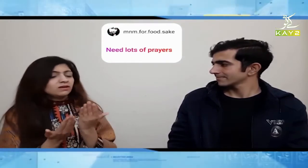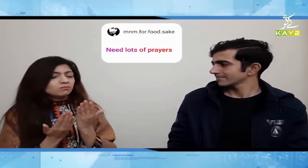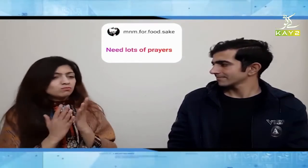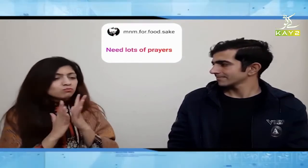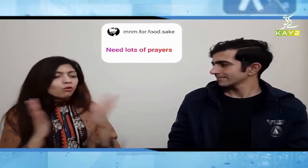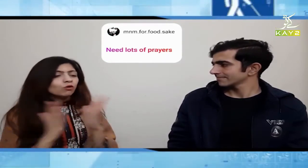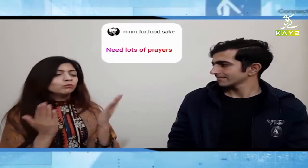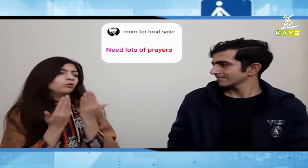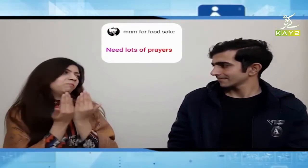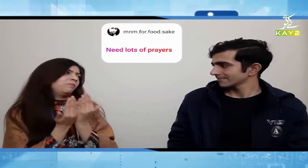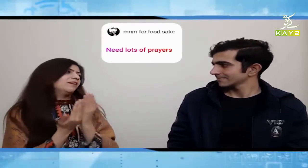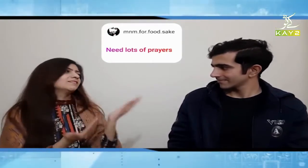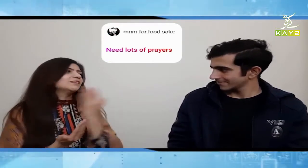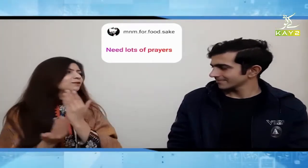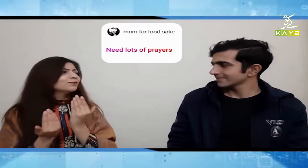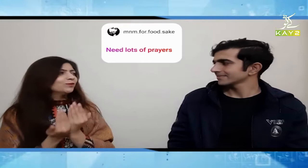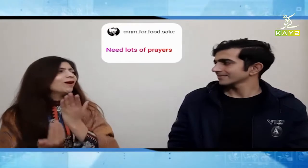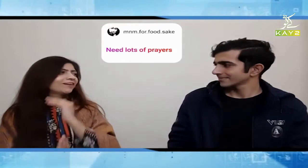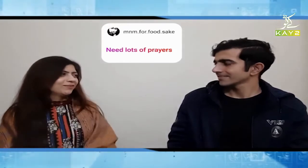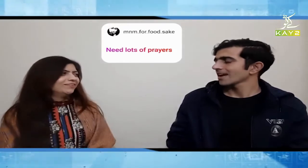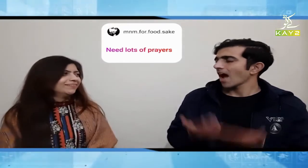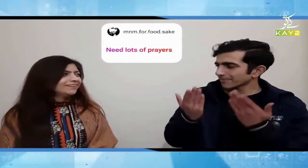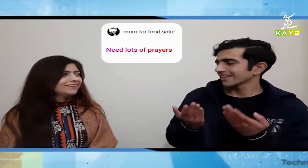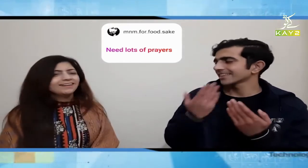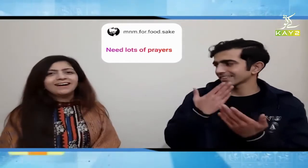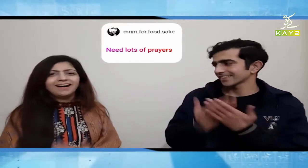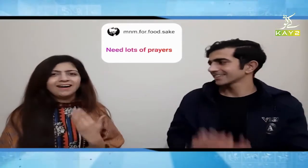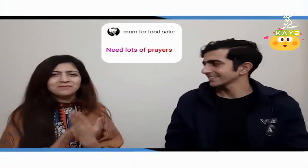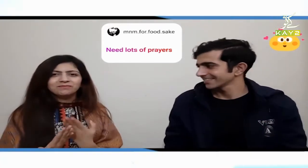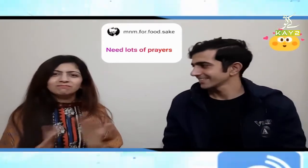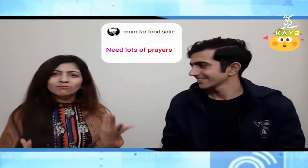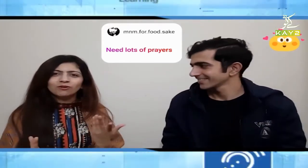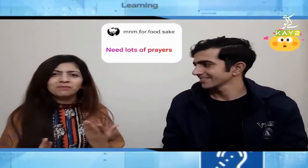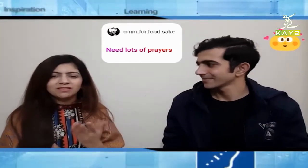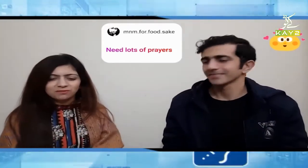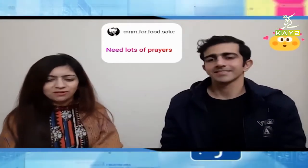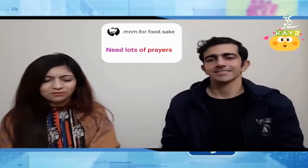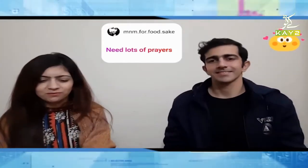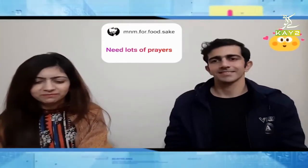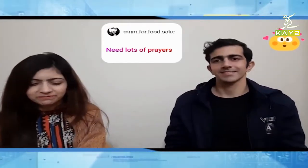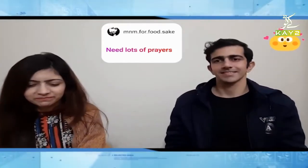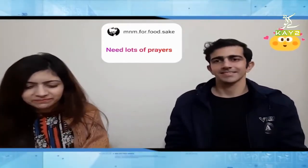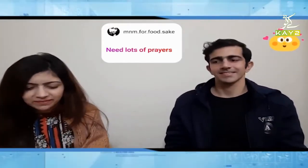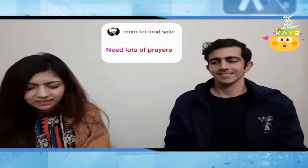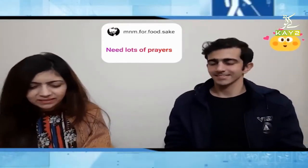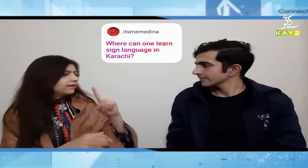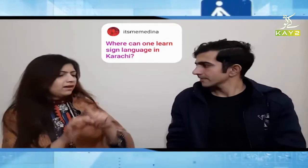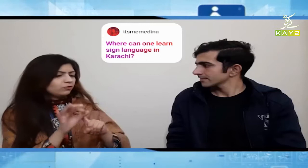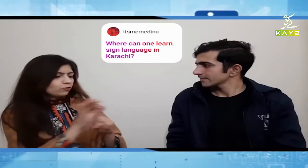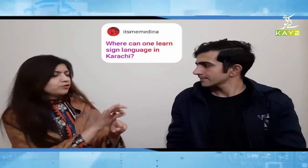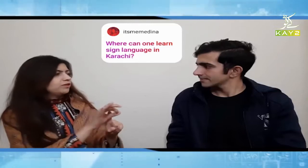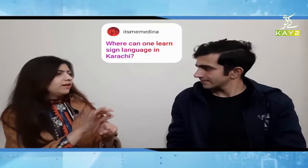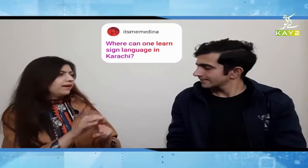ज़रूरत है बहुत प्रेयर्स की, दुआ करो। हाँ, मोर प्रेयर्स फॉर यू।